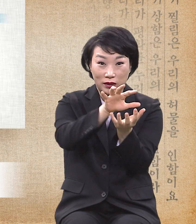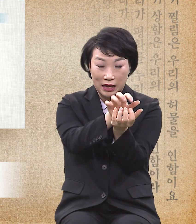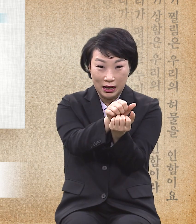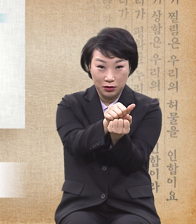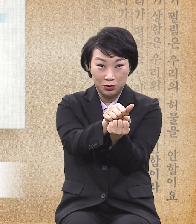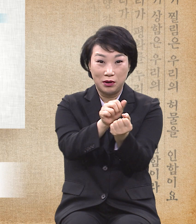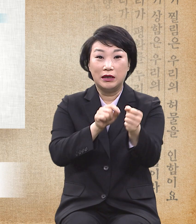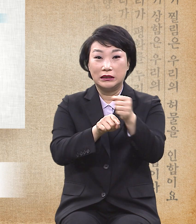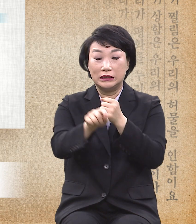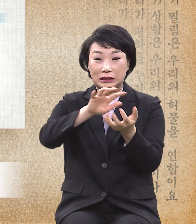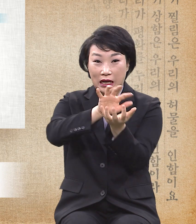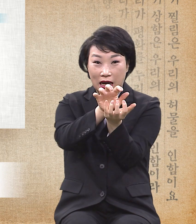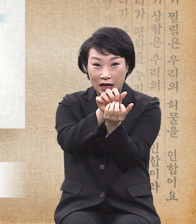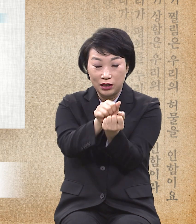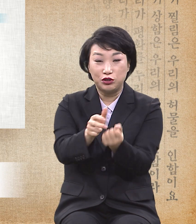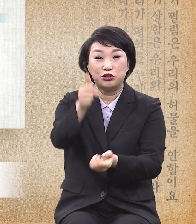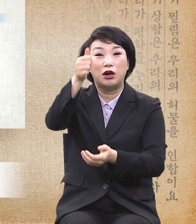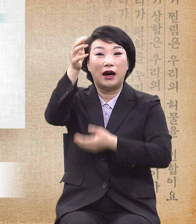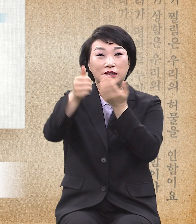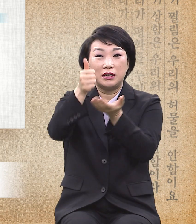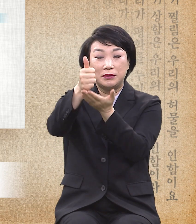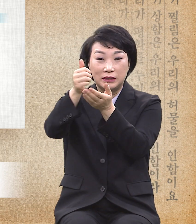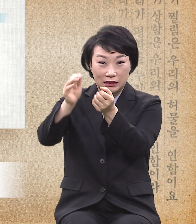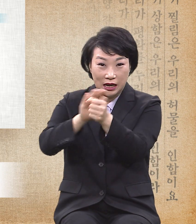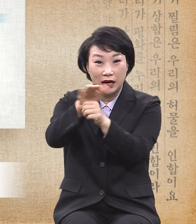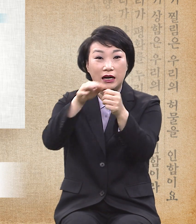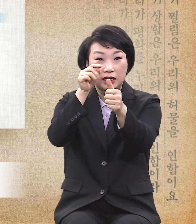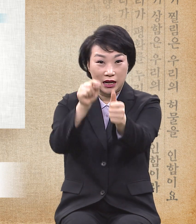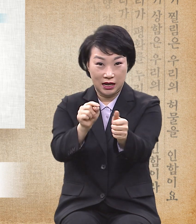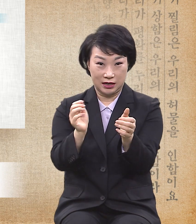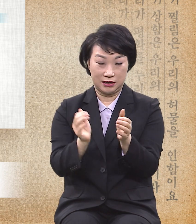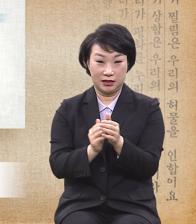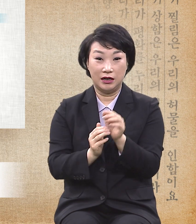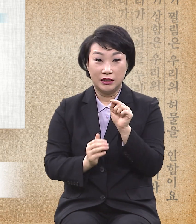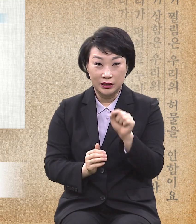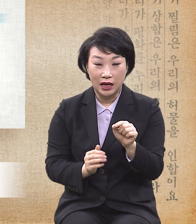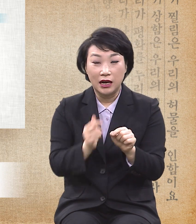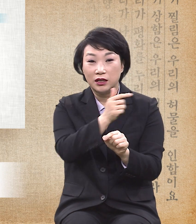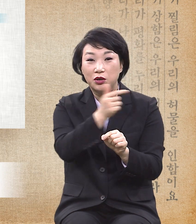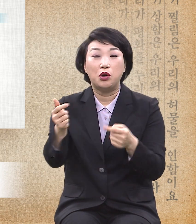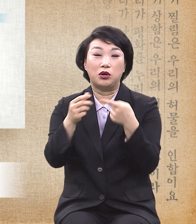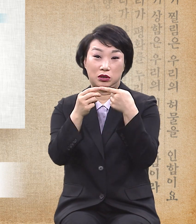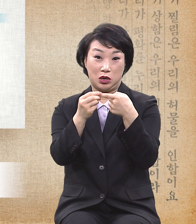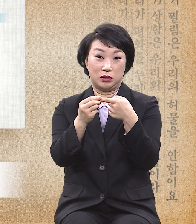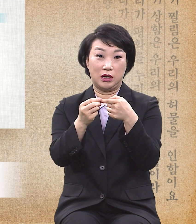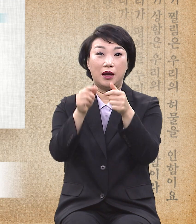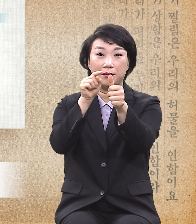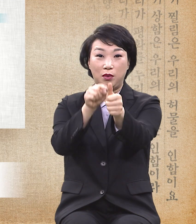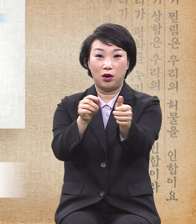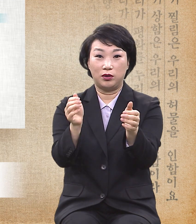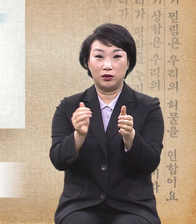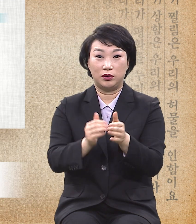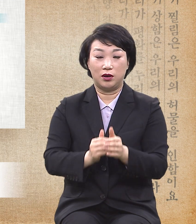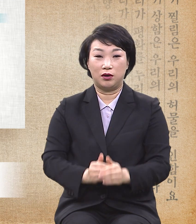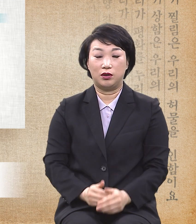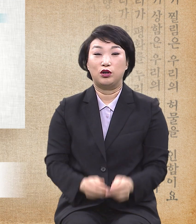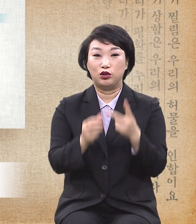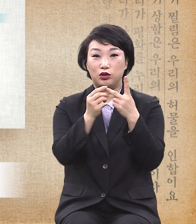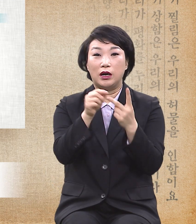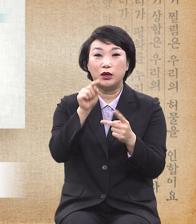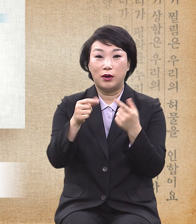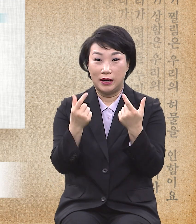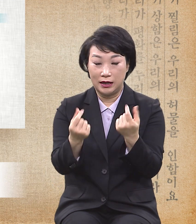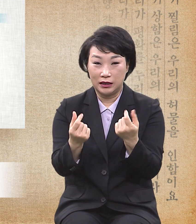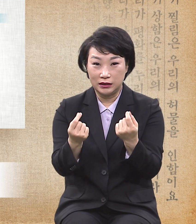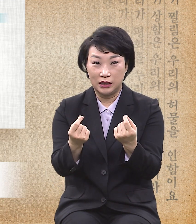목숨을 다하고 뜻을 다하여 주 너의 하나님을 사랑하라 하셨으니 이것이 크고 첫째 되는 계명이요 둘째는